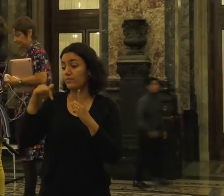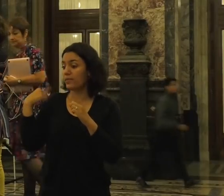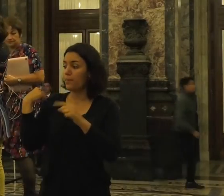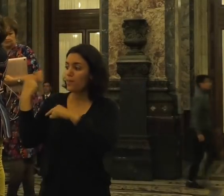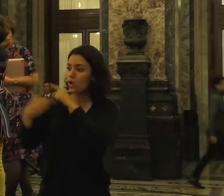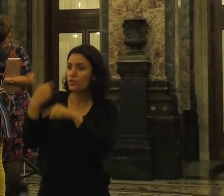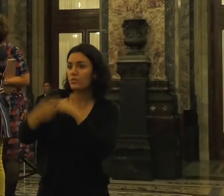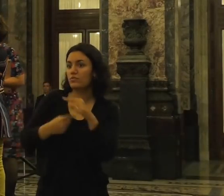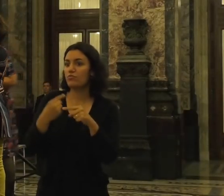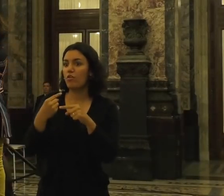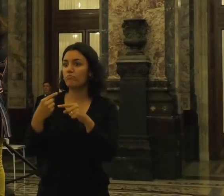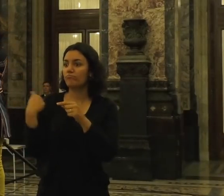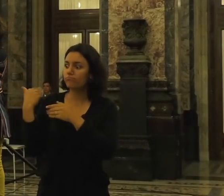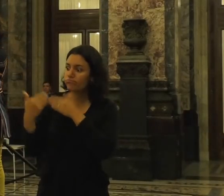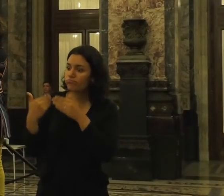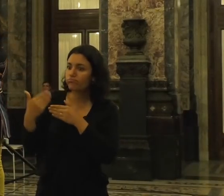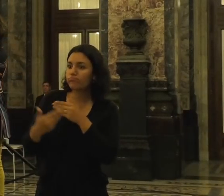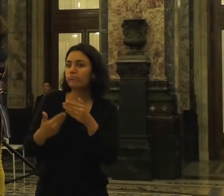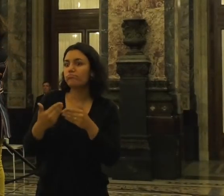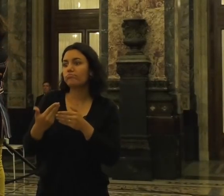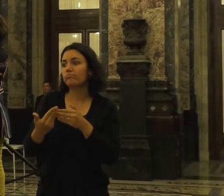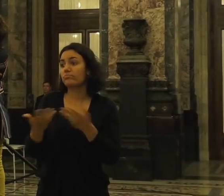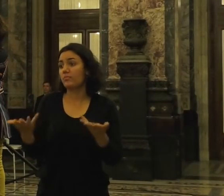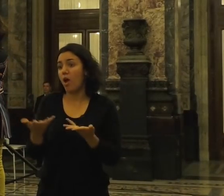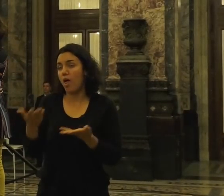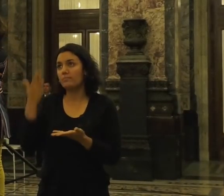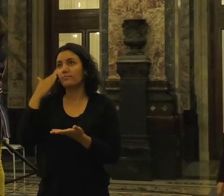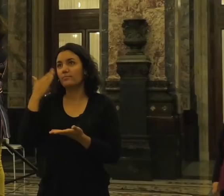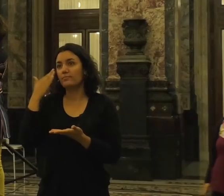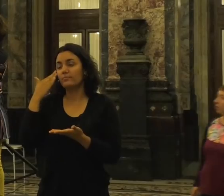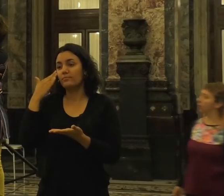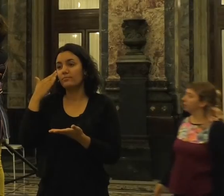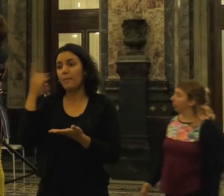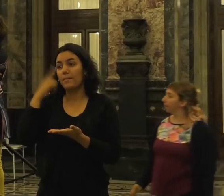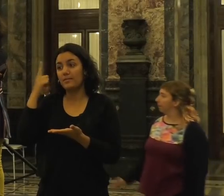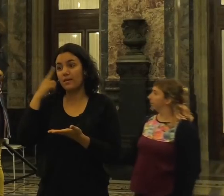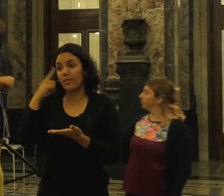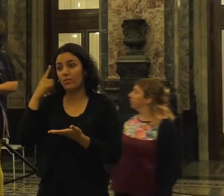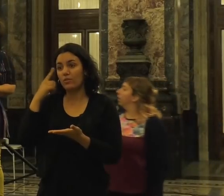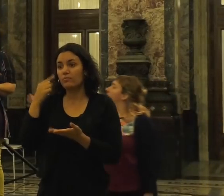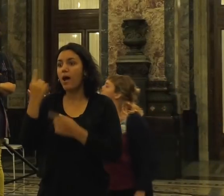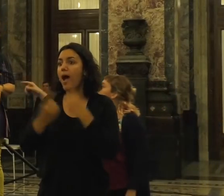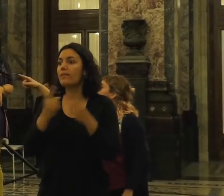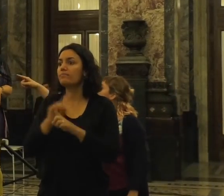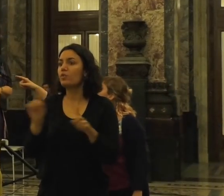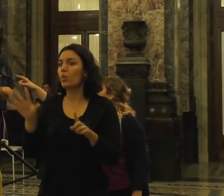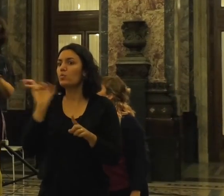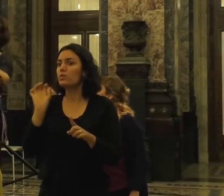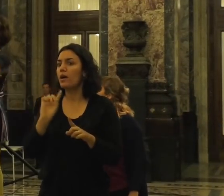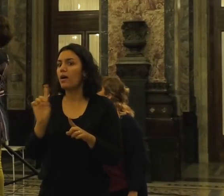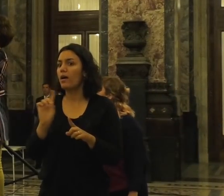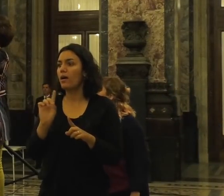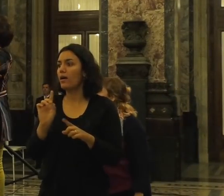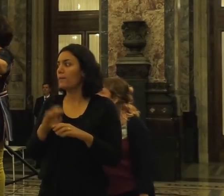proceso que estábamos sacando la cuenta de... Alguien no me escucha.